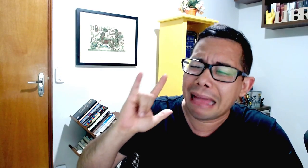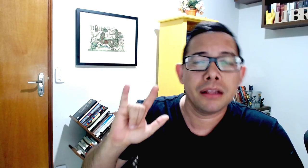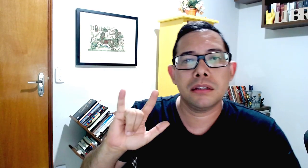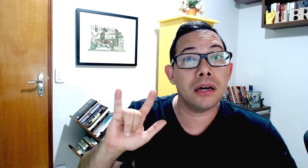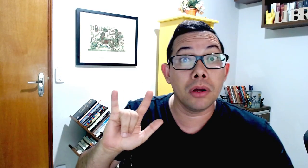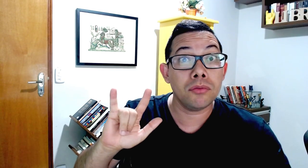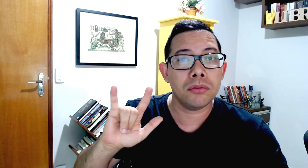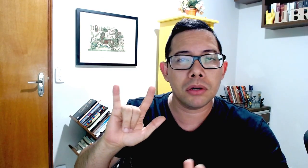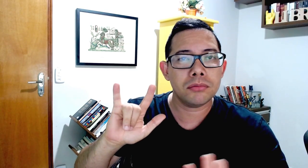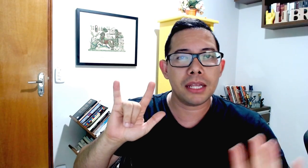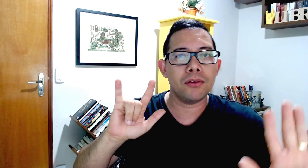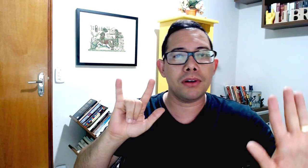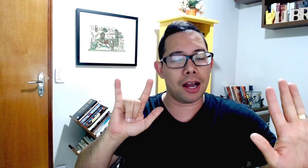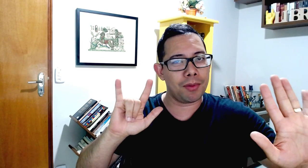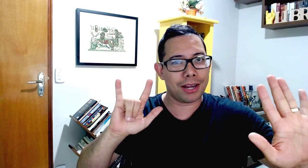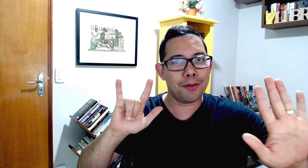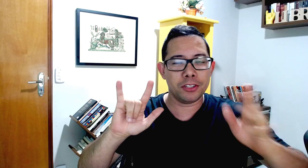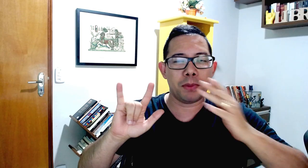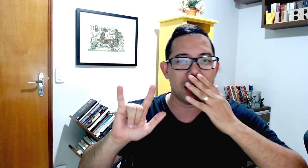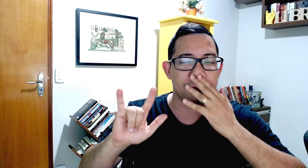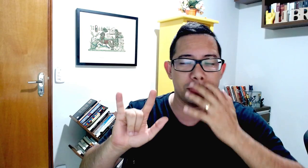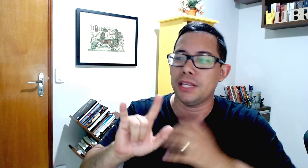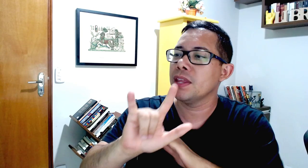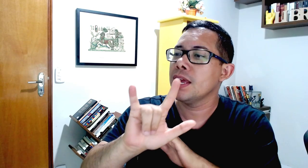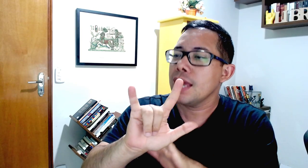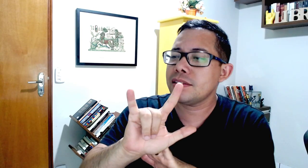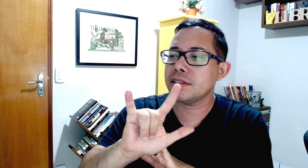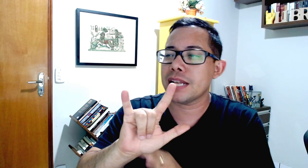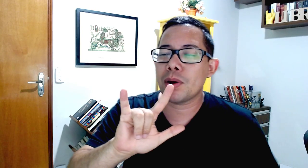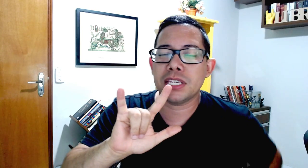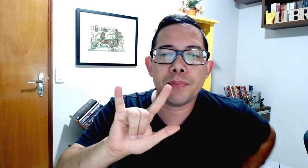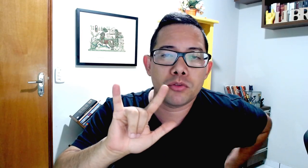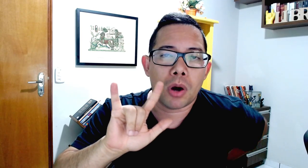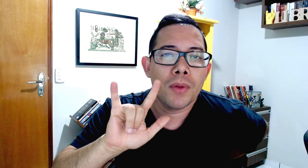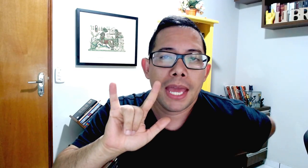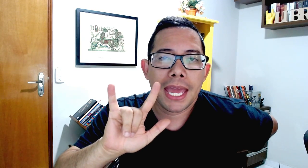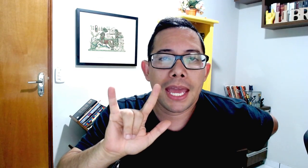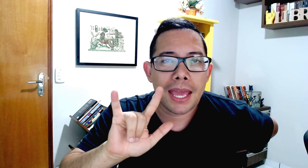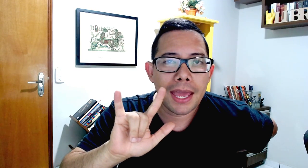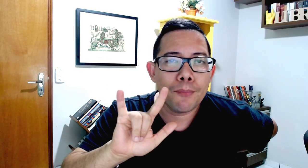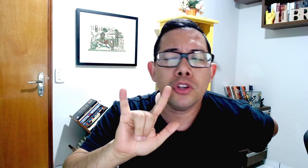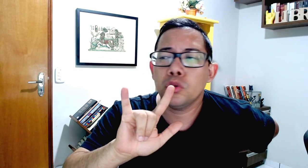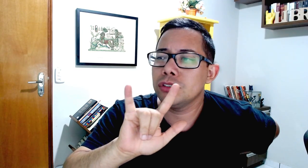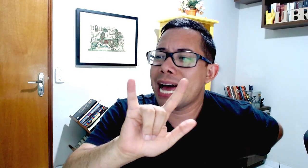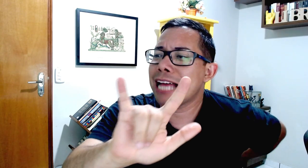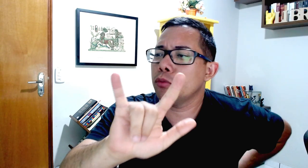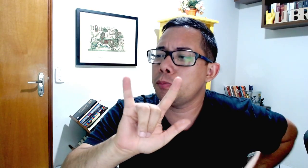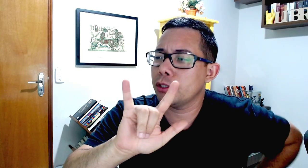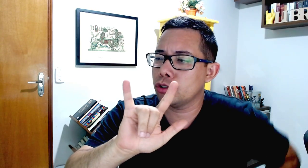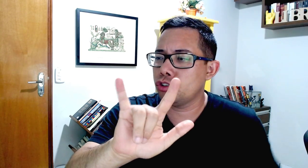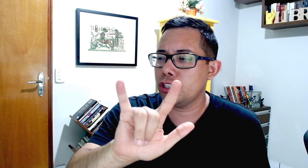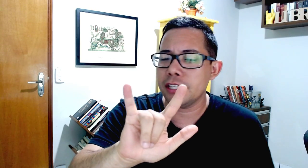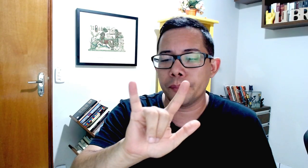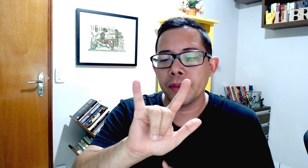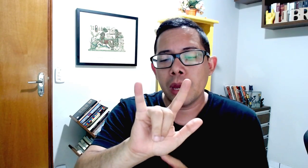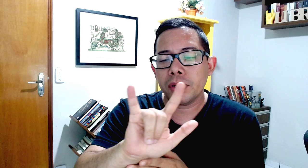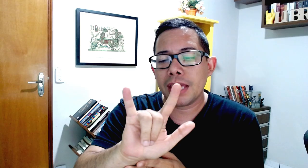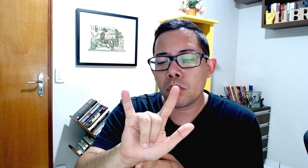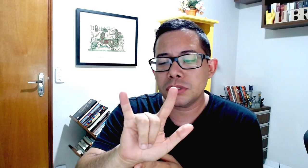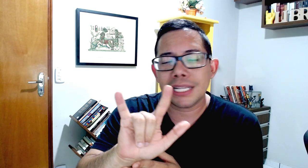não vão não né não calma calma vou explicar para você esse sinal aqui pessoal é muito usar quantas pessoas utilizam porque